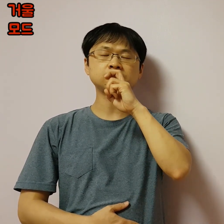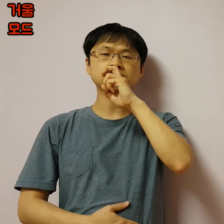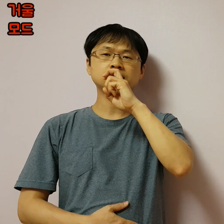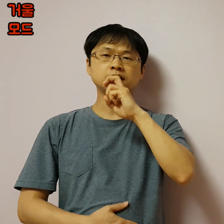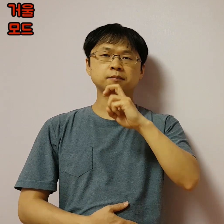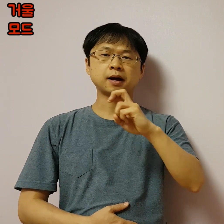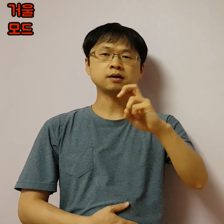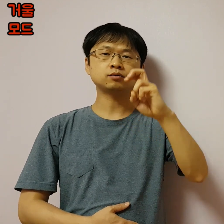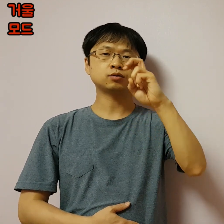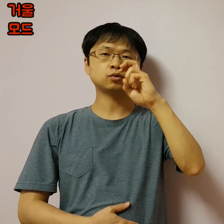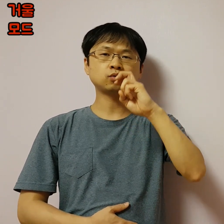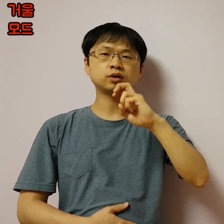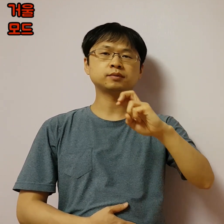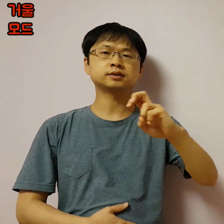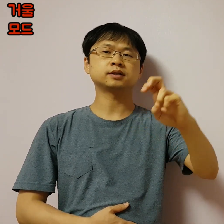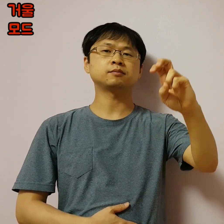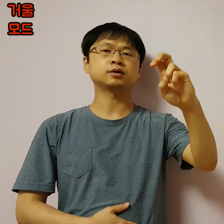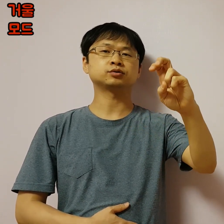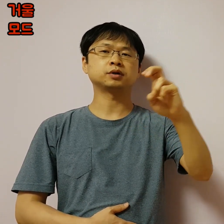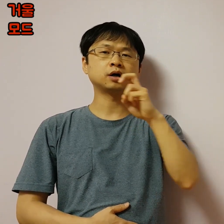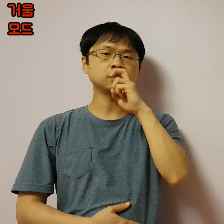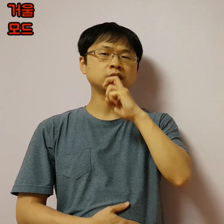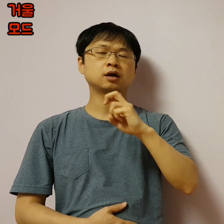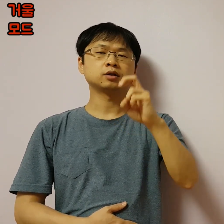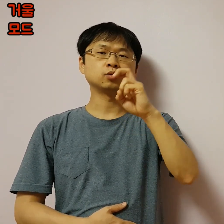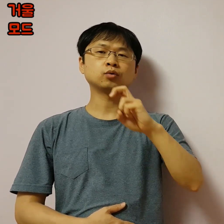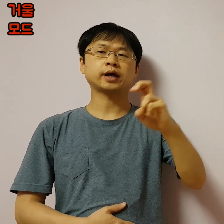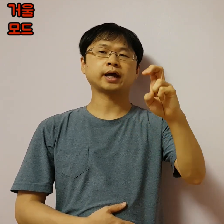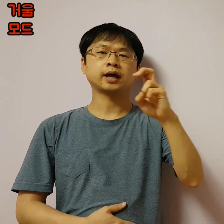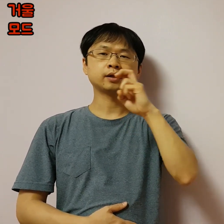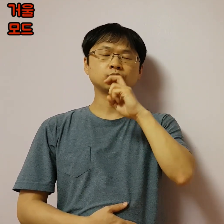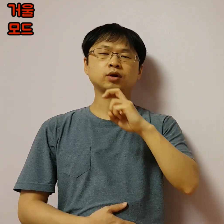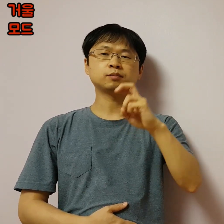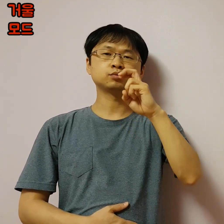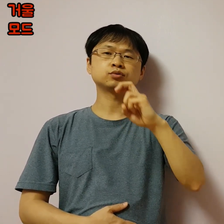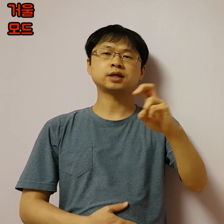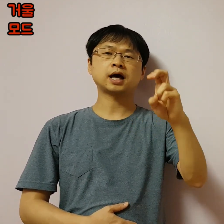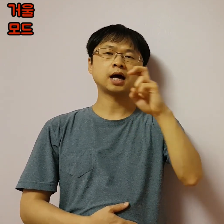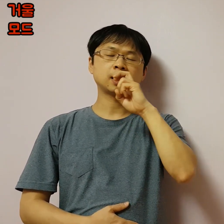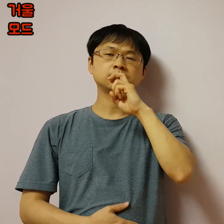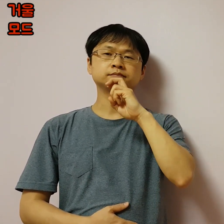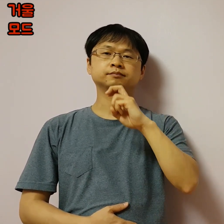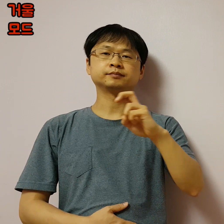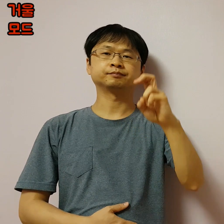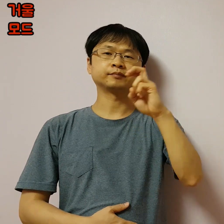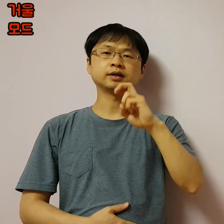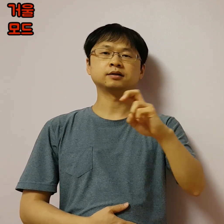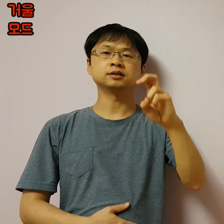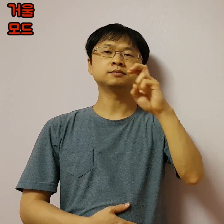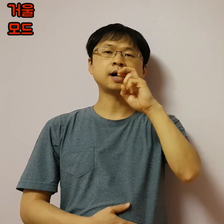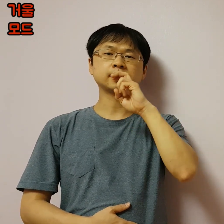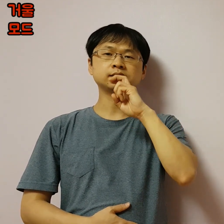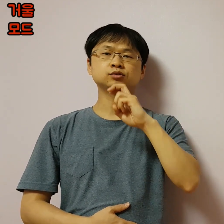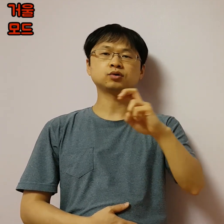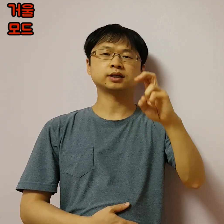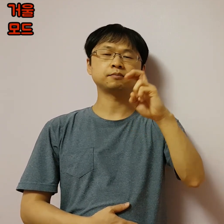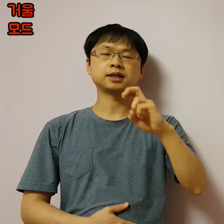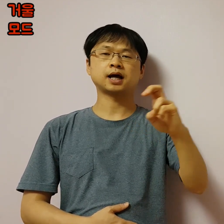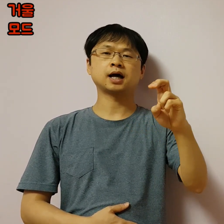앞에서 밖으로 돌리면서 내밀어주면 노래 부르다 음악 이런 수어가